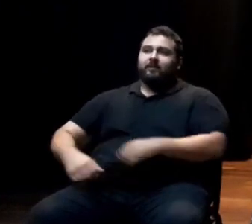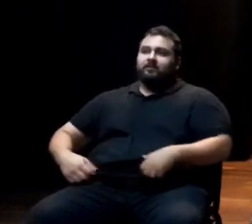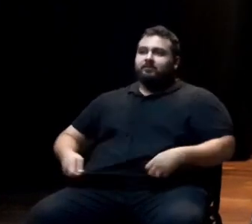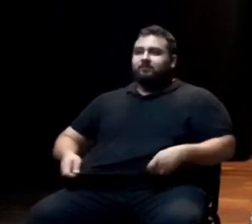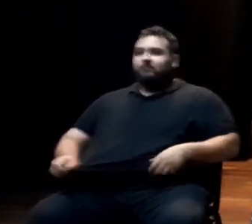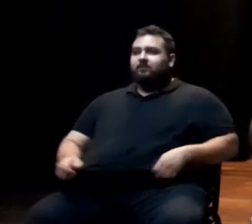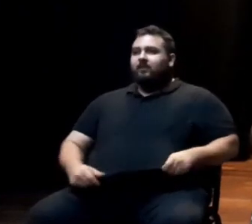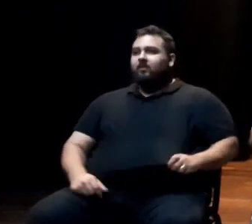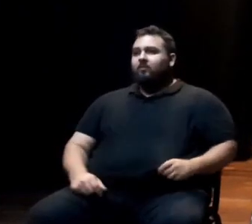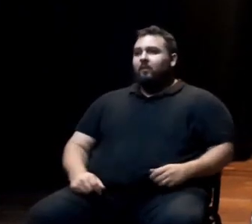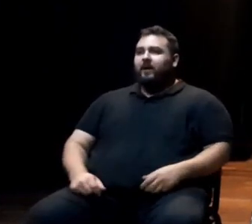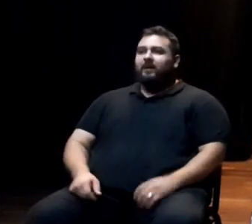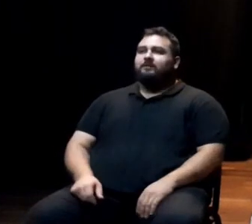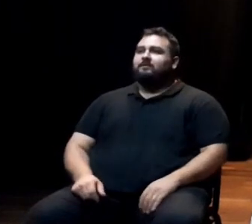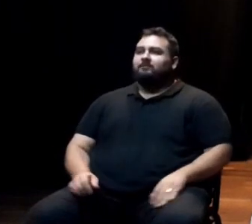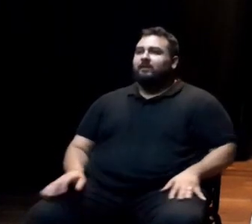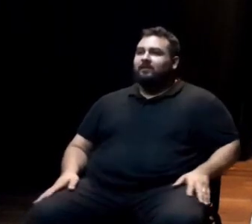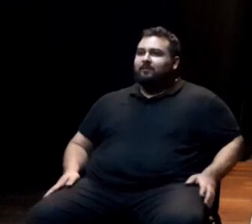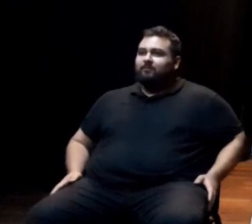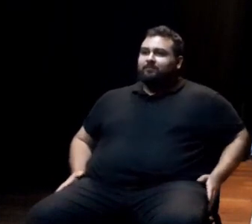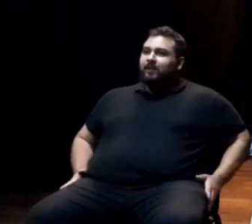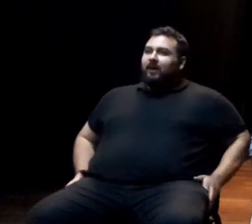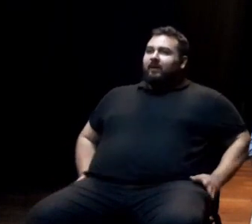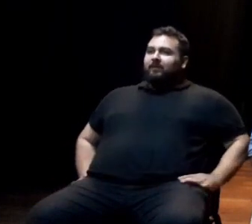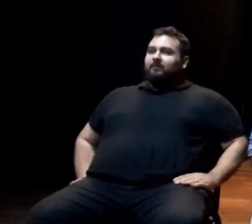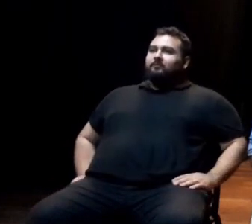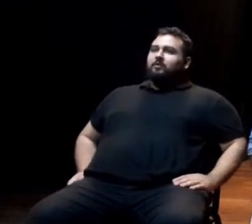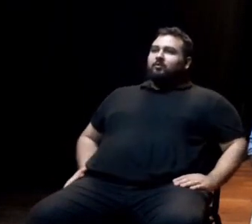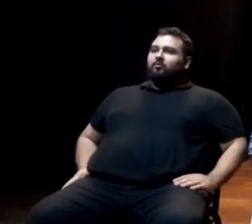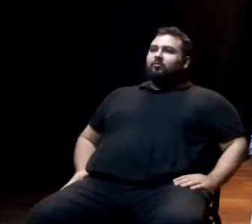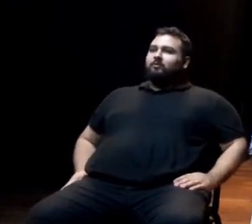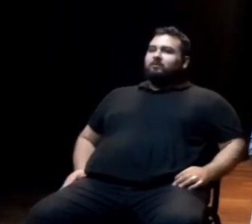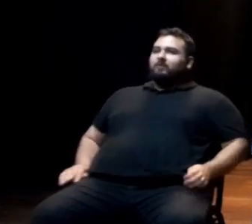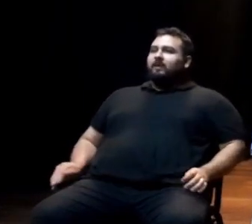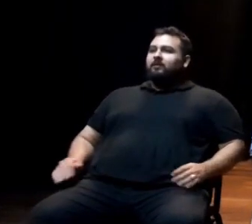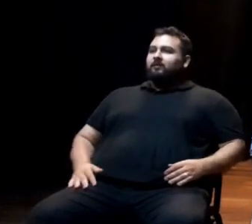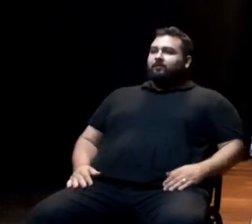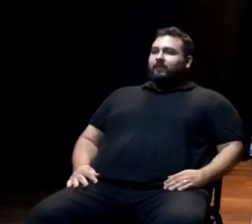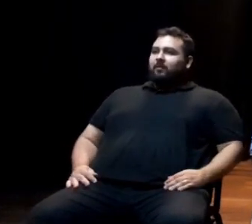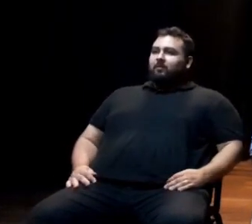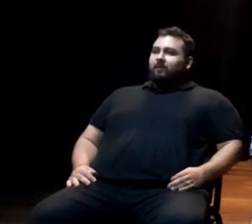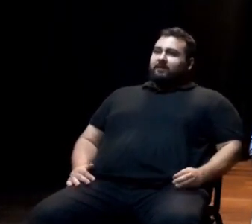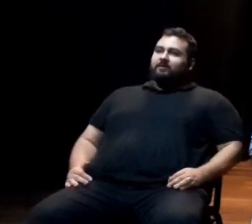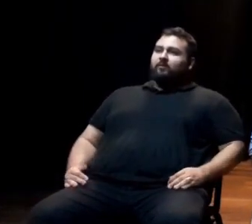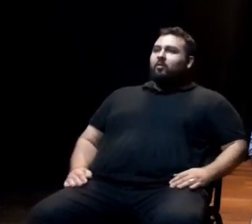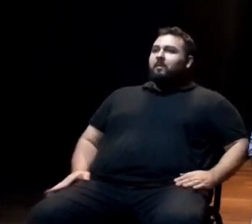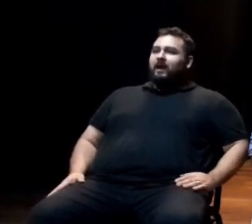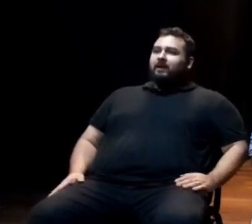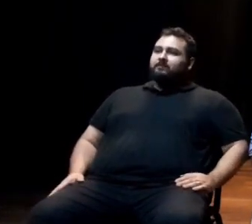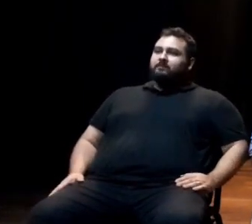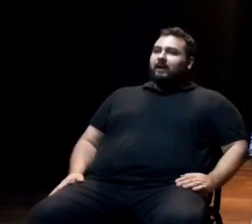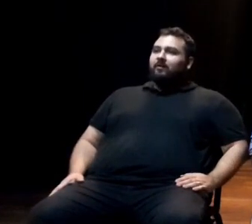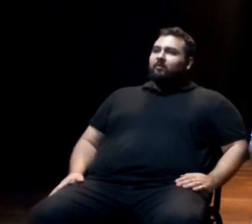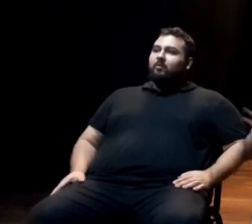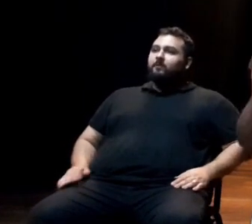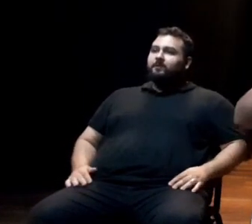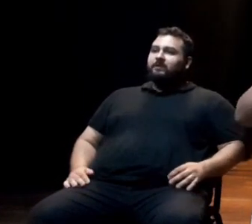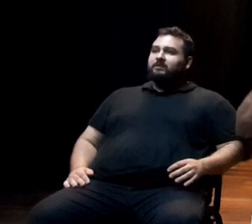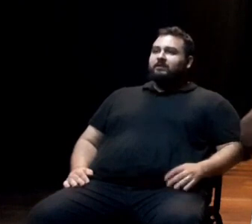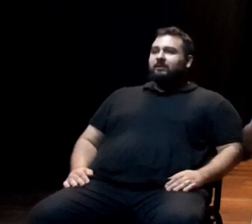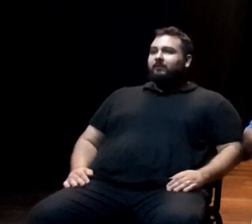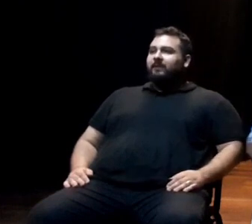ficar sem entender um Não exemplo. tem como comparar. Se um outro surdo de outra língua, a gente for comparar, não dá.